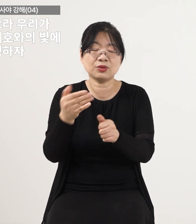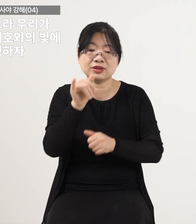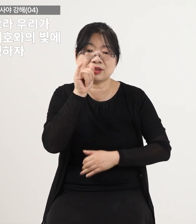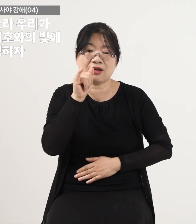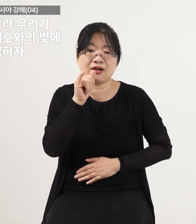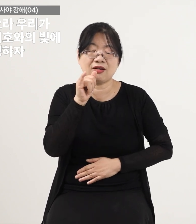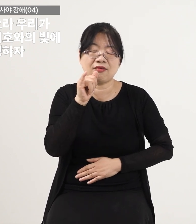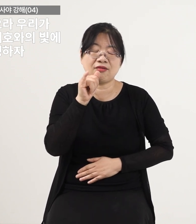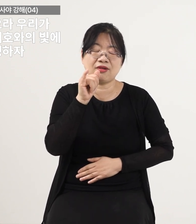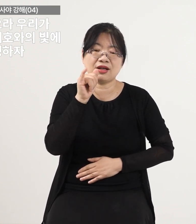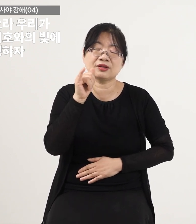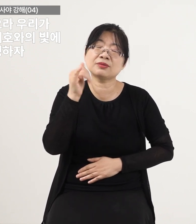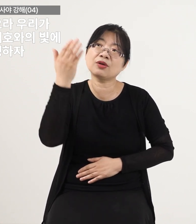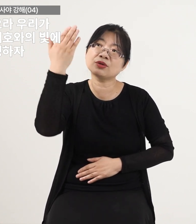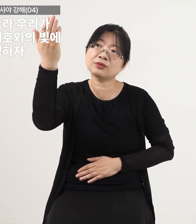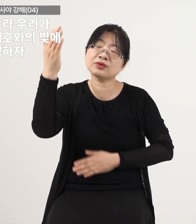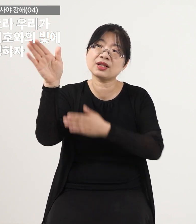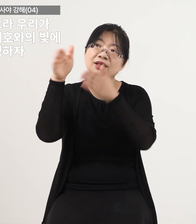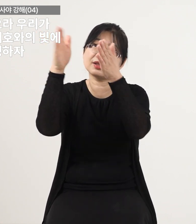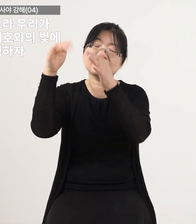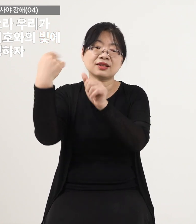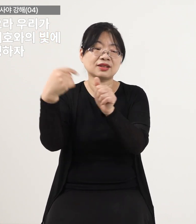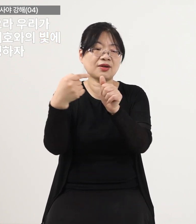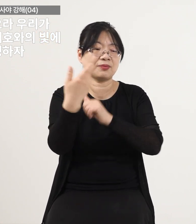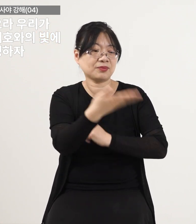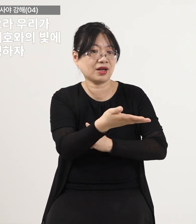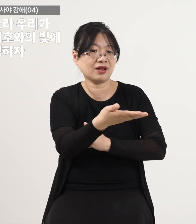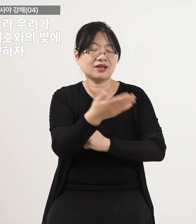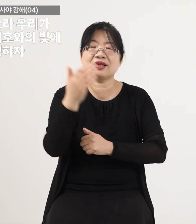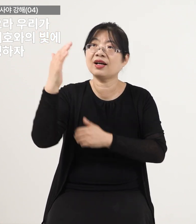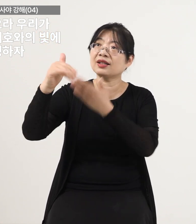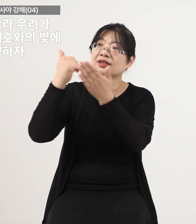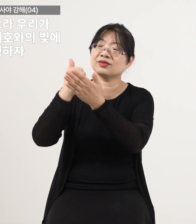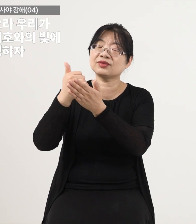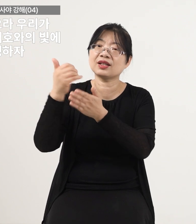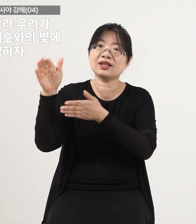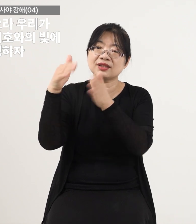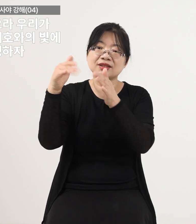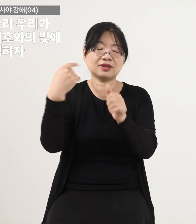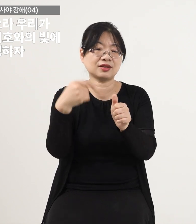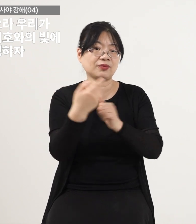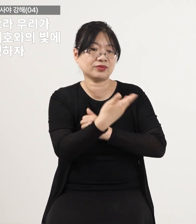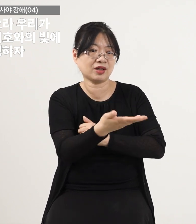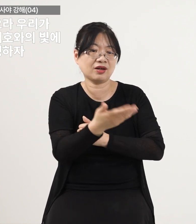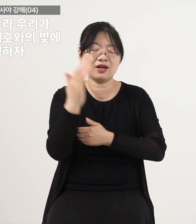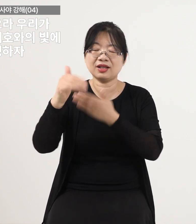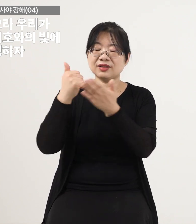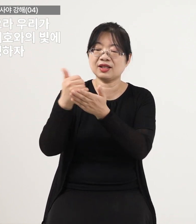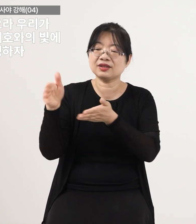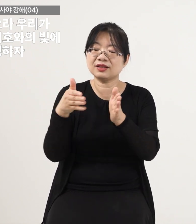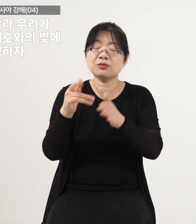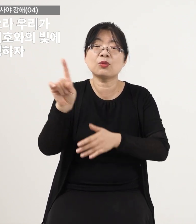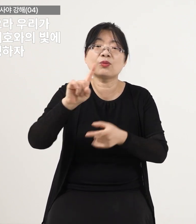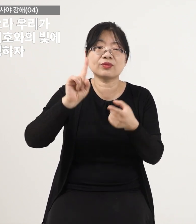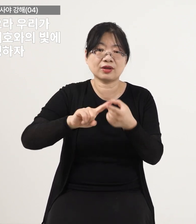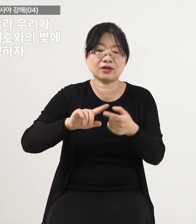가르칩니까? 그분의 길을 가르칩니까? 그분의 길을 가르치는 거. 하나님의 길이 어떤 길인지를 우리가